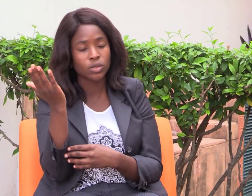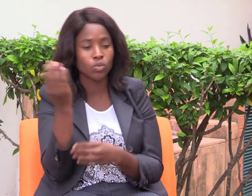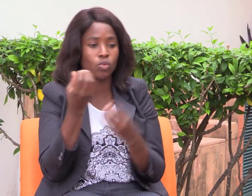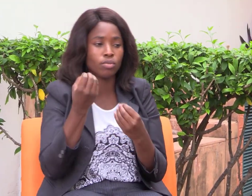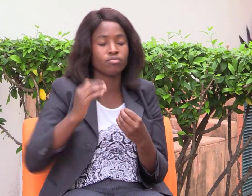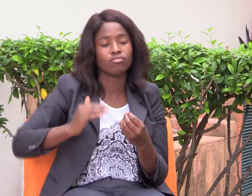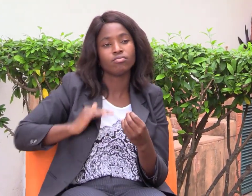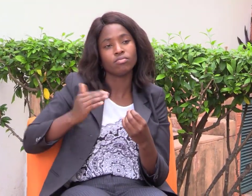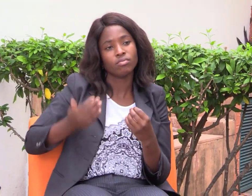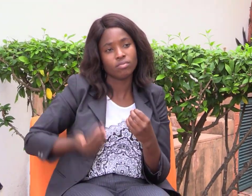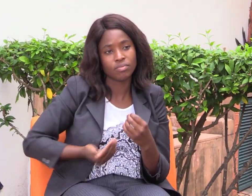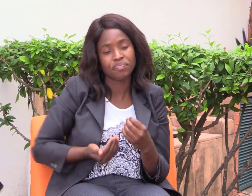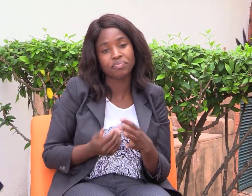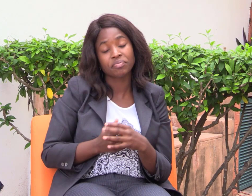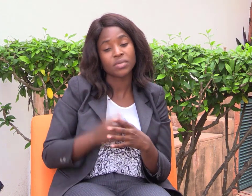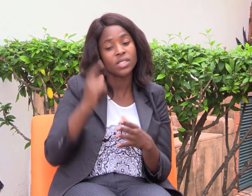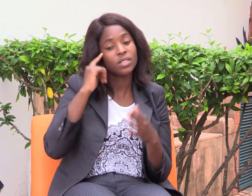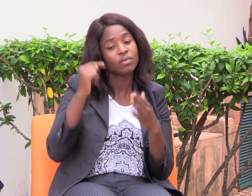para todas as mulheres,